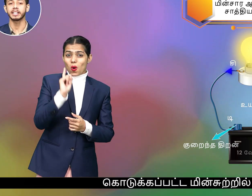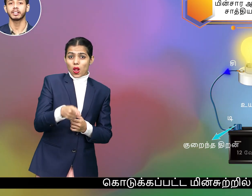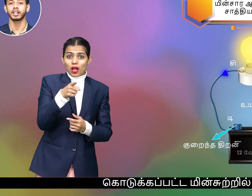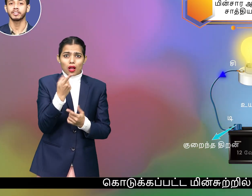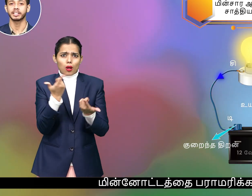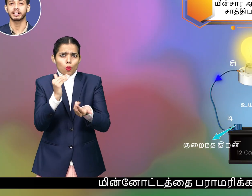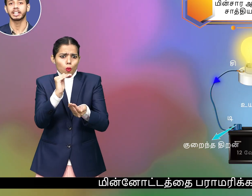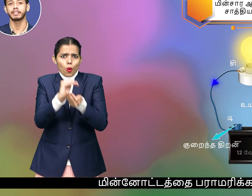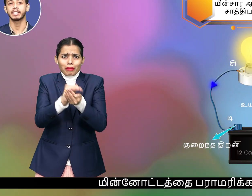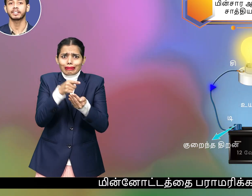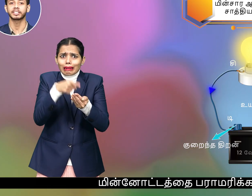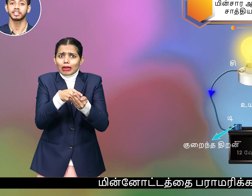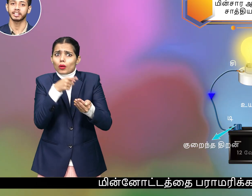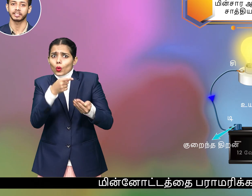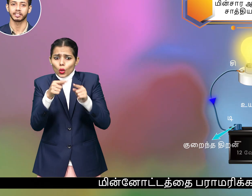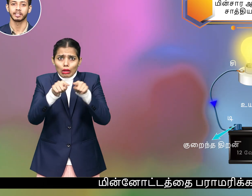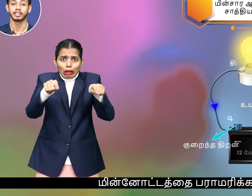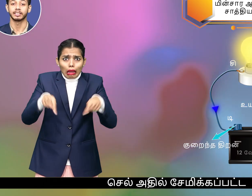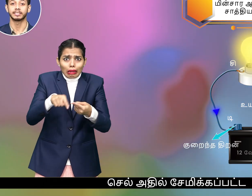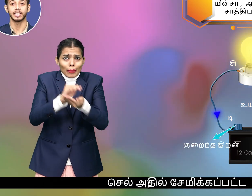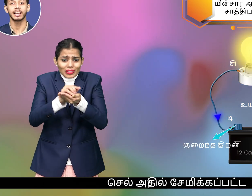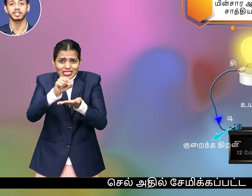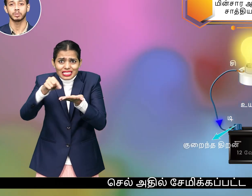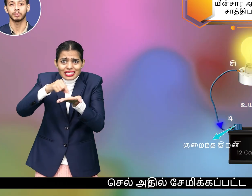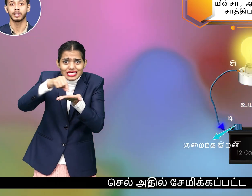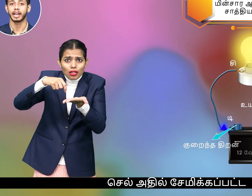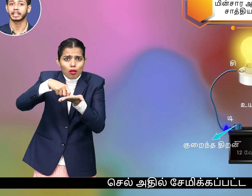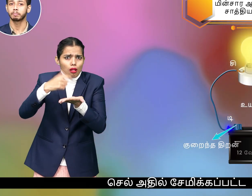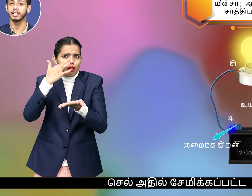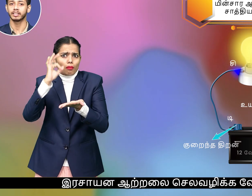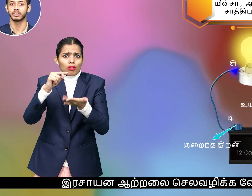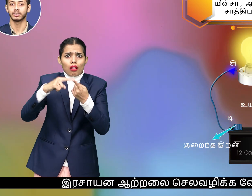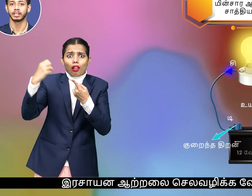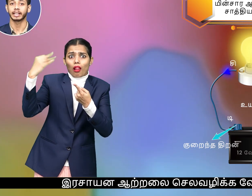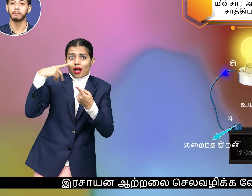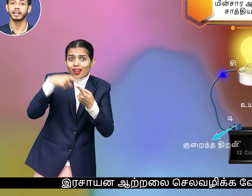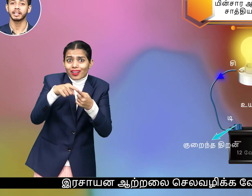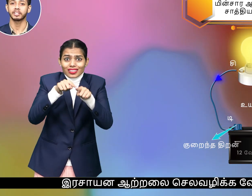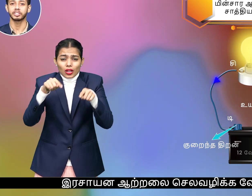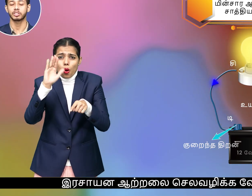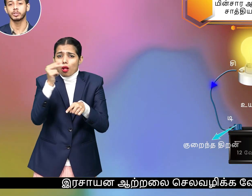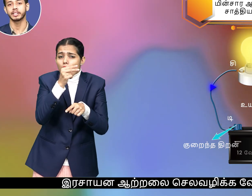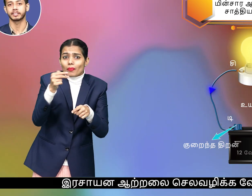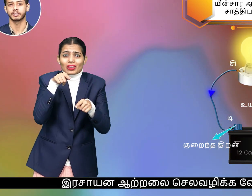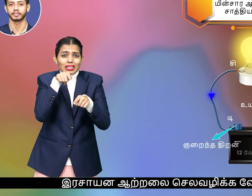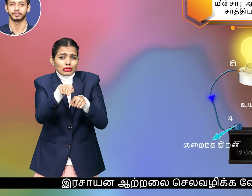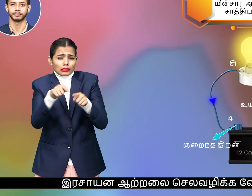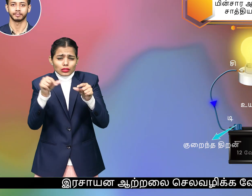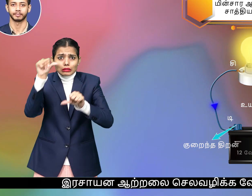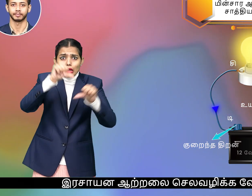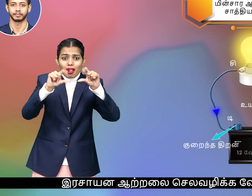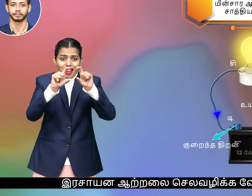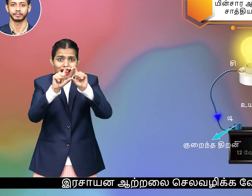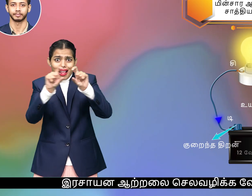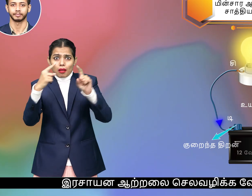கொடுக்கப்பட்ட மின்சுற்றில் மின்னோட்டத்தை பராமரிக்க மின்கலன் அதில் சேமிக்கப்பட்ட ரசாயன ஆற்றலை செலவழிக்க